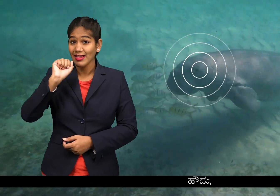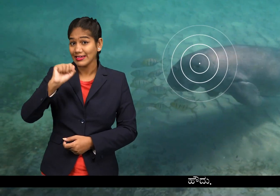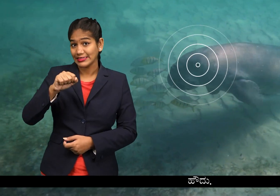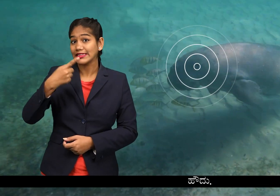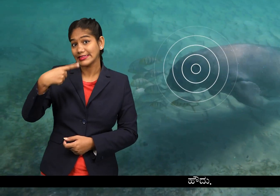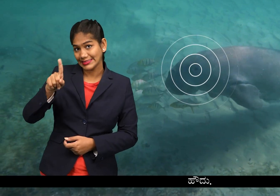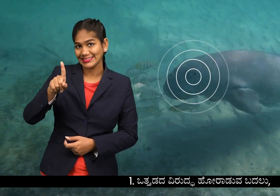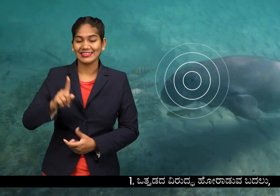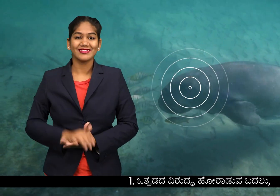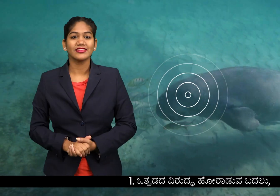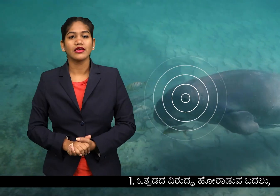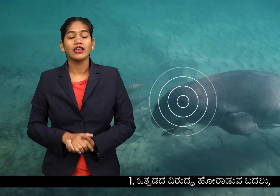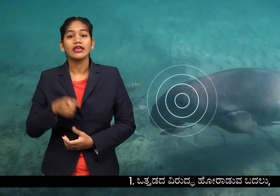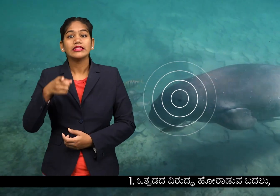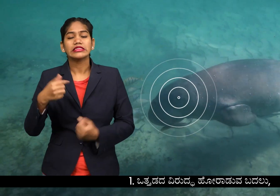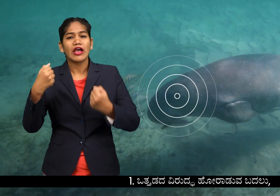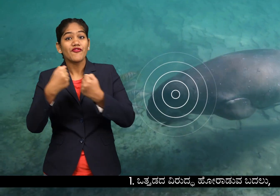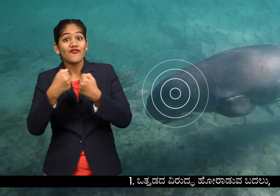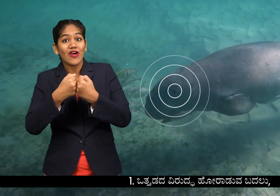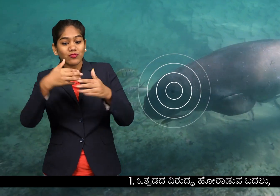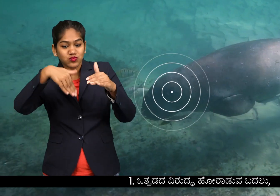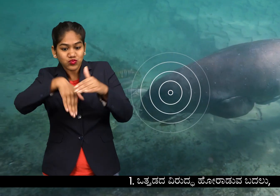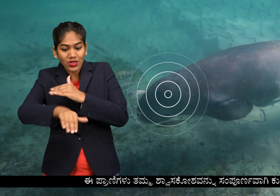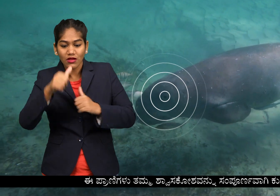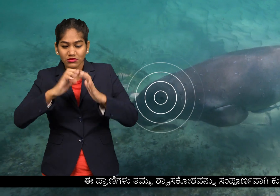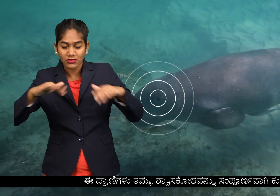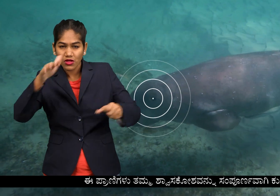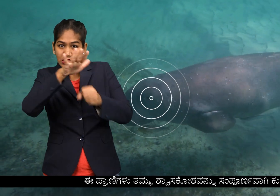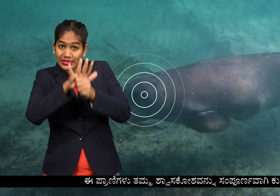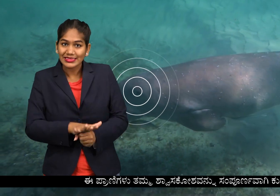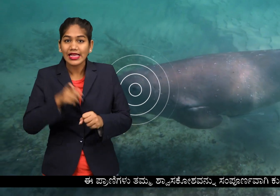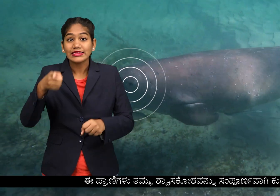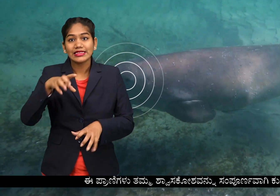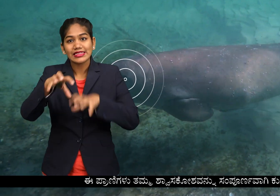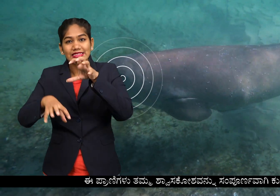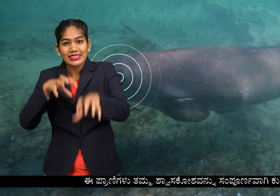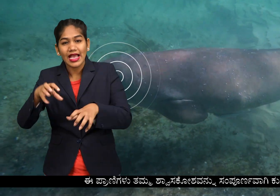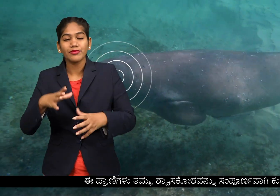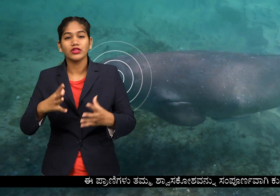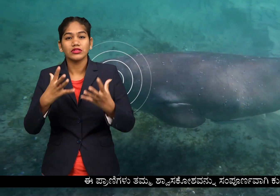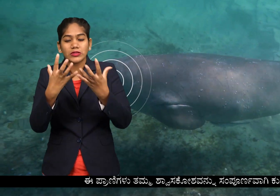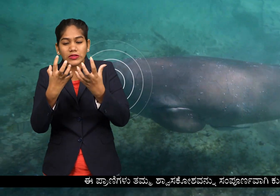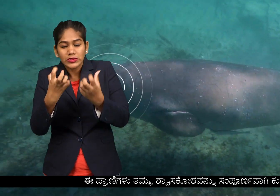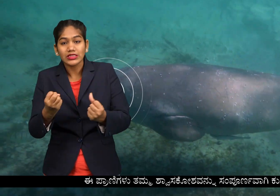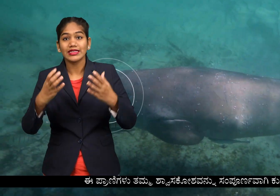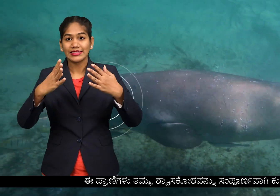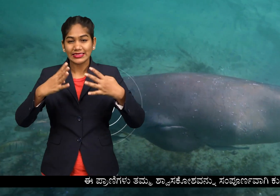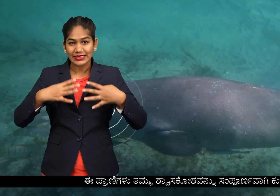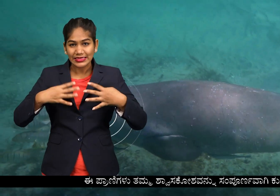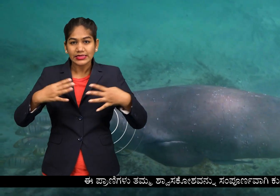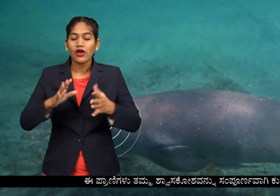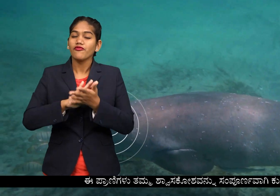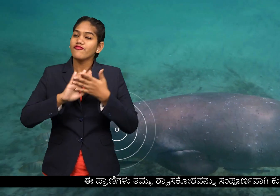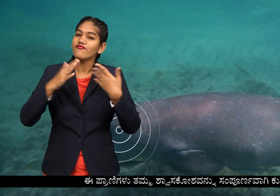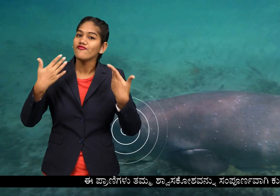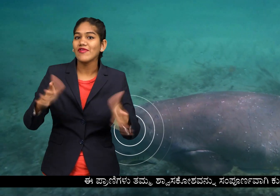ಹೌದು, ಒಂದು ಒತ್ತಡದ ವಿರುದ್ಧ ಹೋರಾಡುವ ಬದಲು ಈ ಪ್ರಾಣಿಗಳು ತಮ್ಮ ಶ್ವಾಸಕೋಶವನ್ನ ಸಂಪೂರ್ಣವಾಗಿ ಕುಗ್ಗಿಸುತ್ತವೆ.